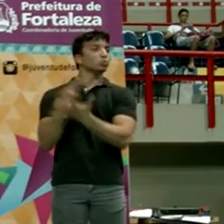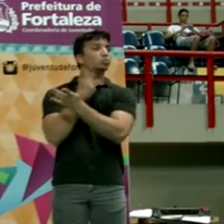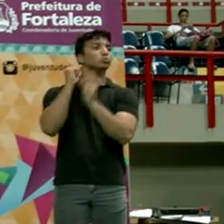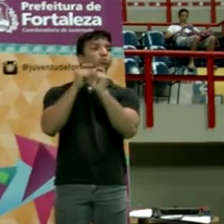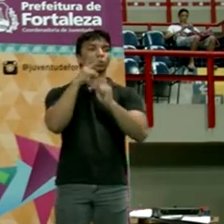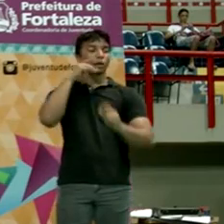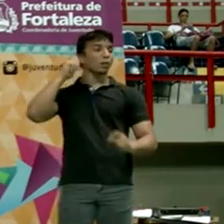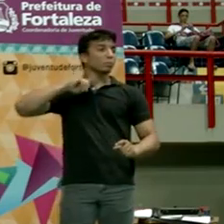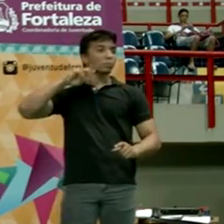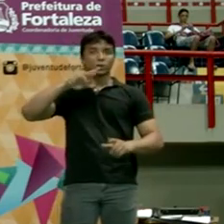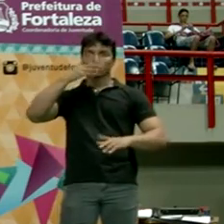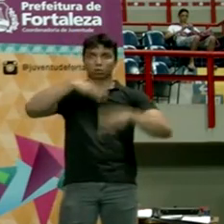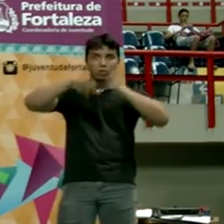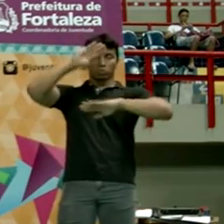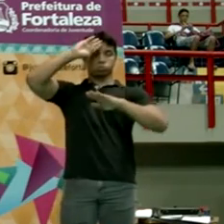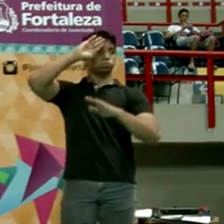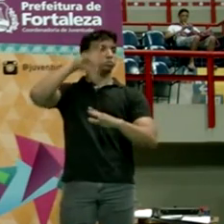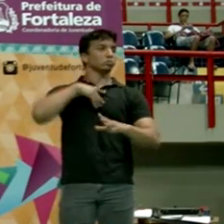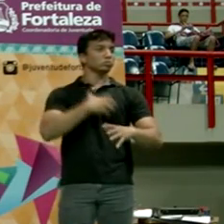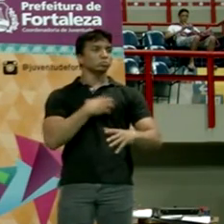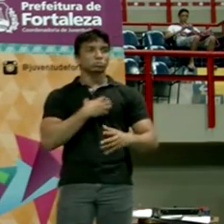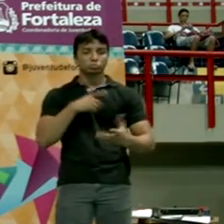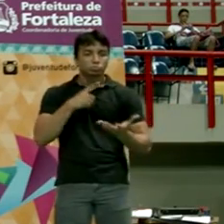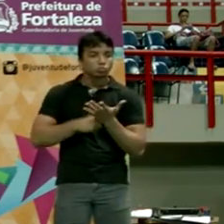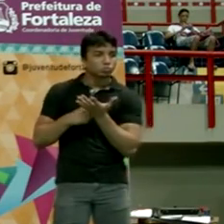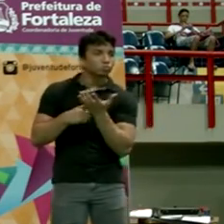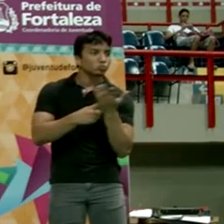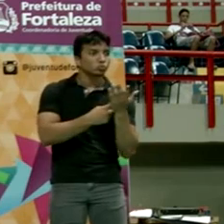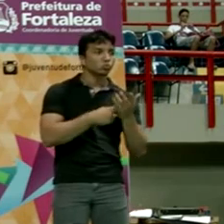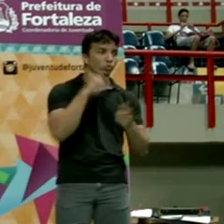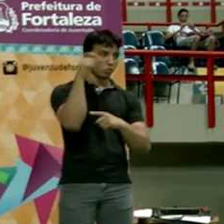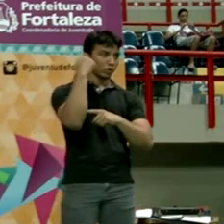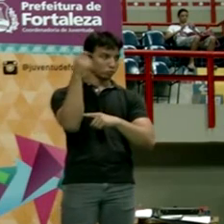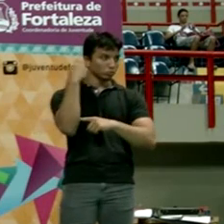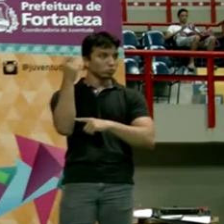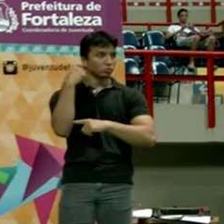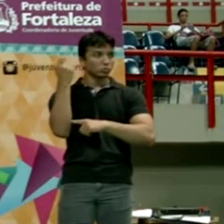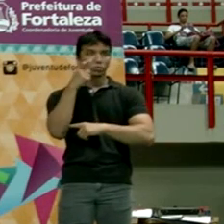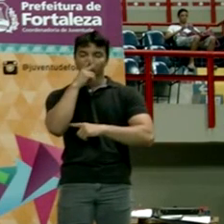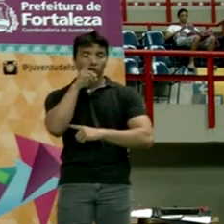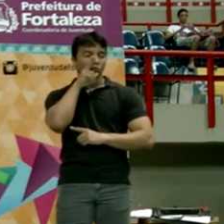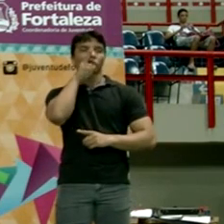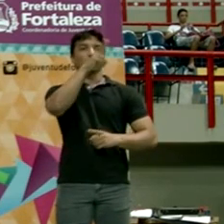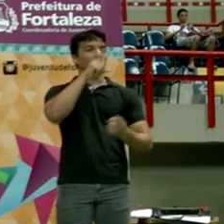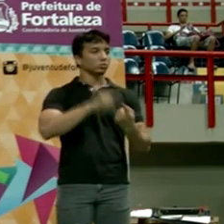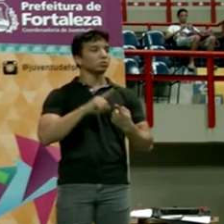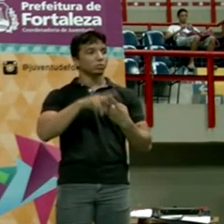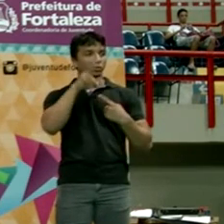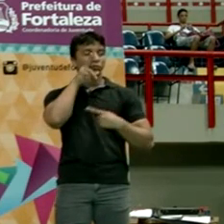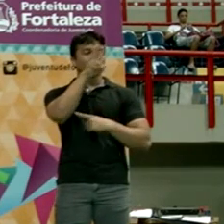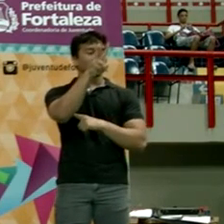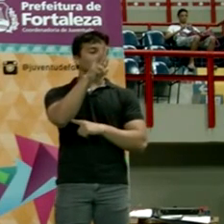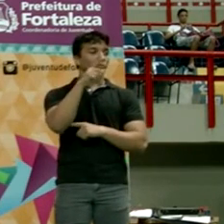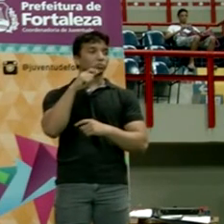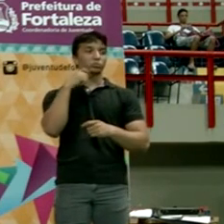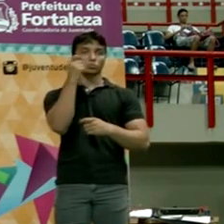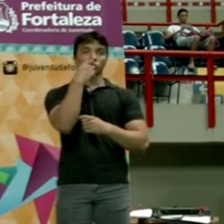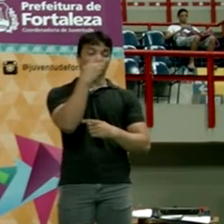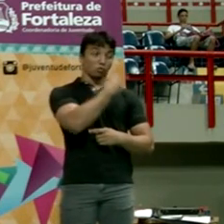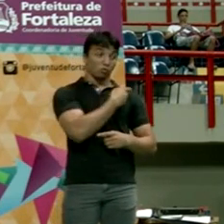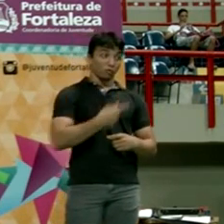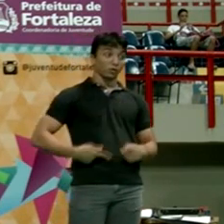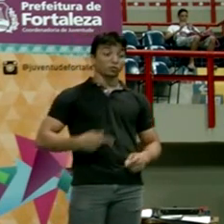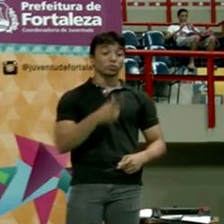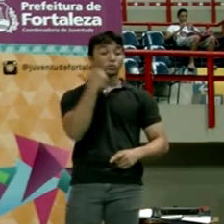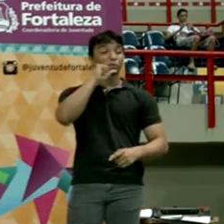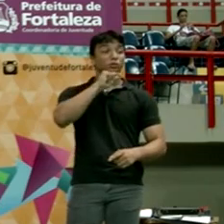aconteceu? Minas se revoltou. Se uniu com o Rio Grande do Sul, que era muito forte na época. O governador do Rio